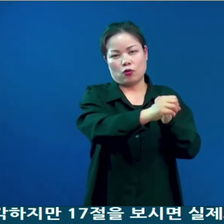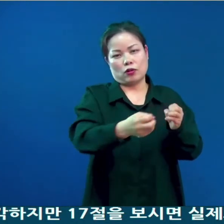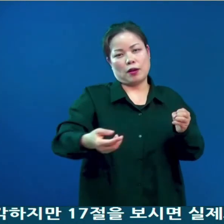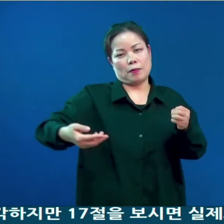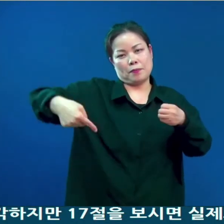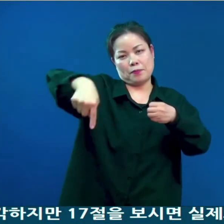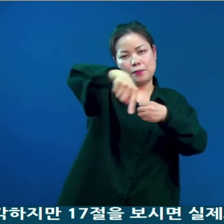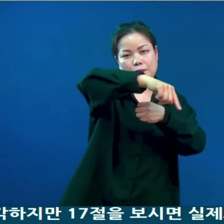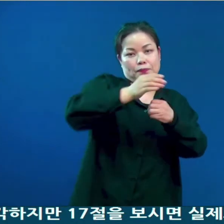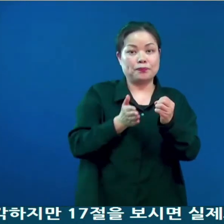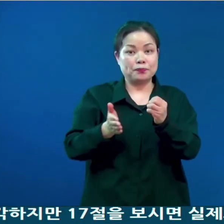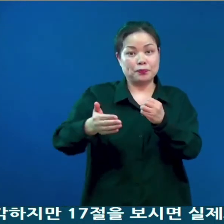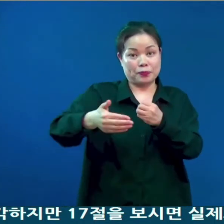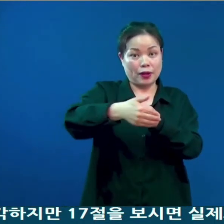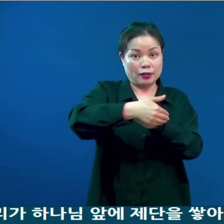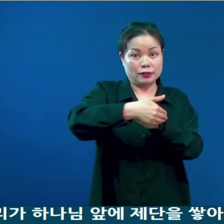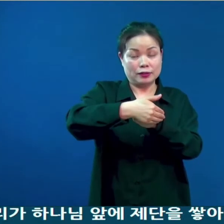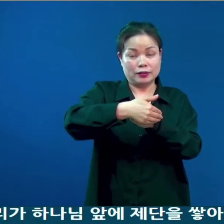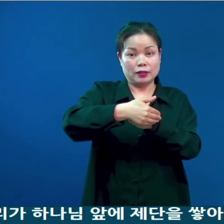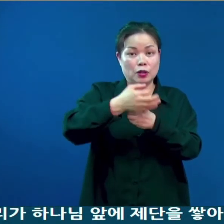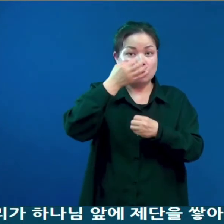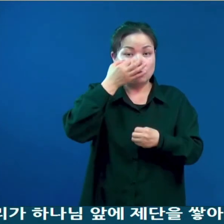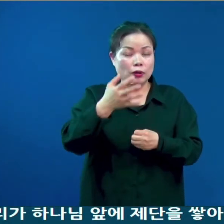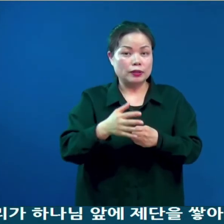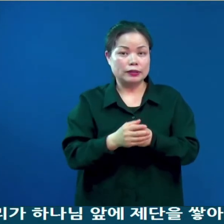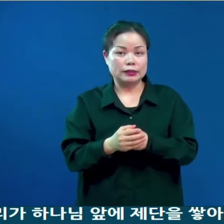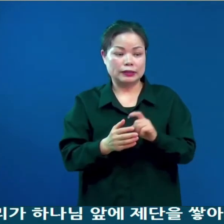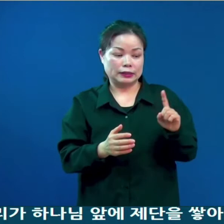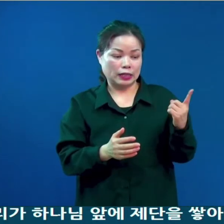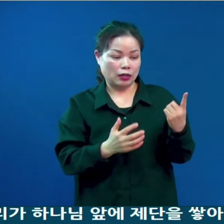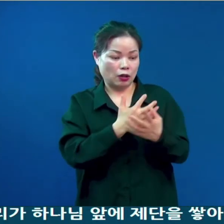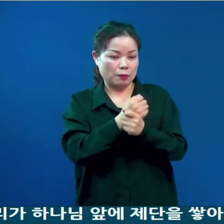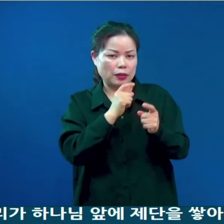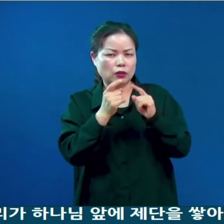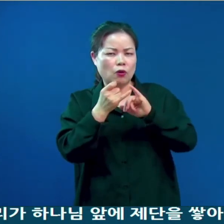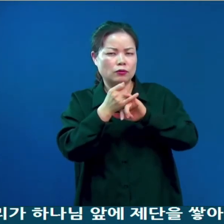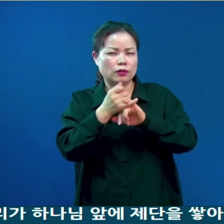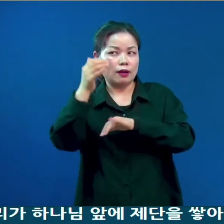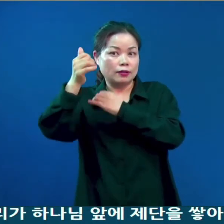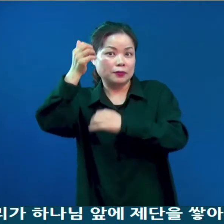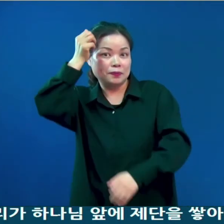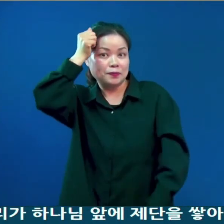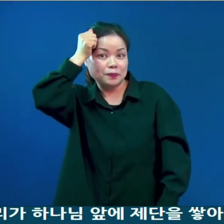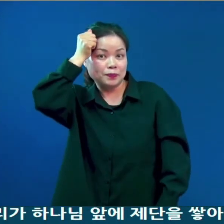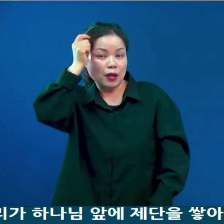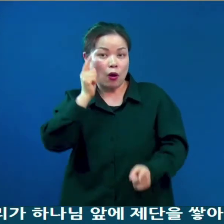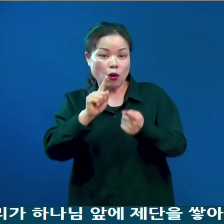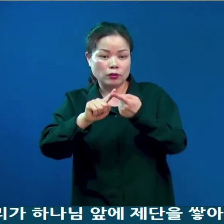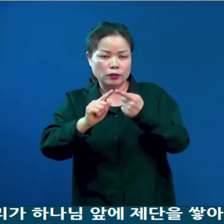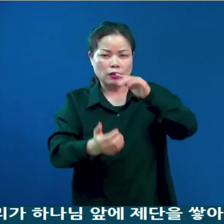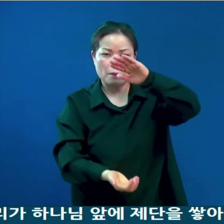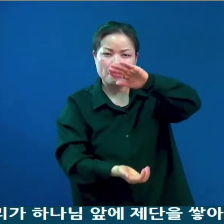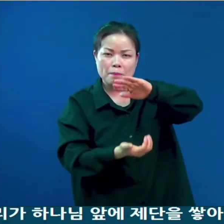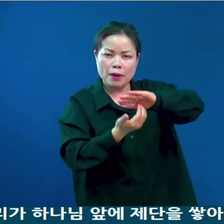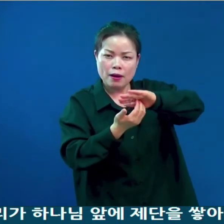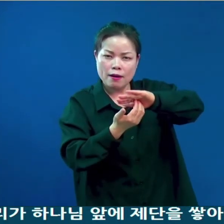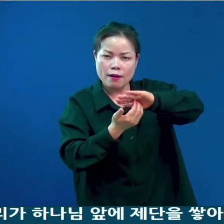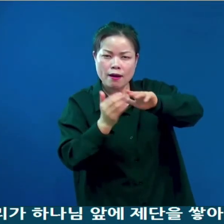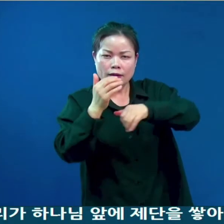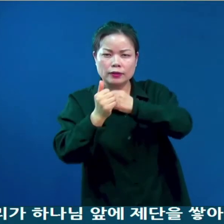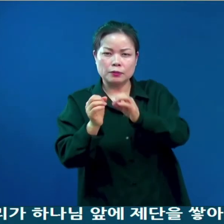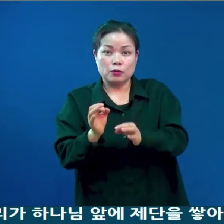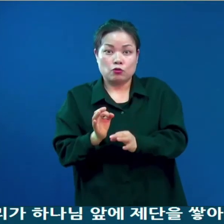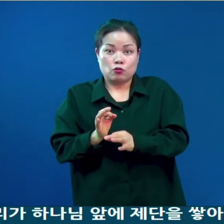것을 보여주게 됩니다. 다윗과 맺은 언약을 하나님이 기억하셔서 그 언약대로 성취하시는